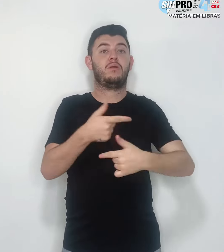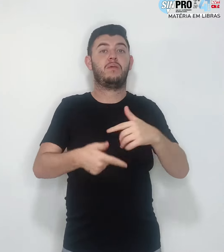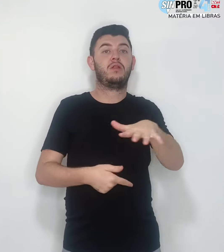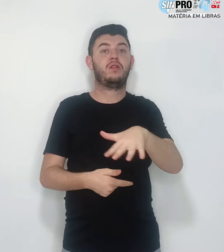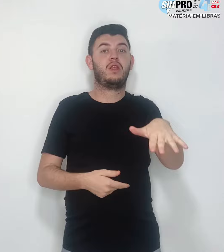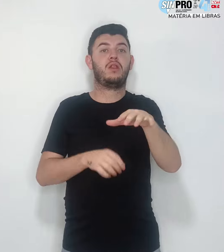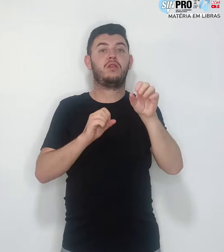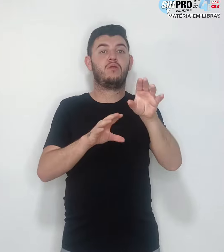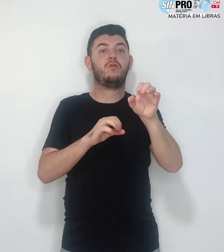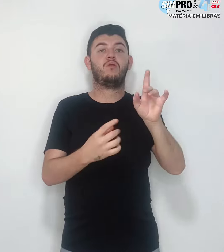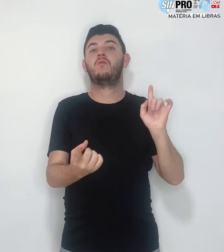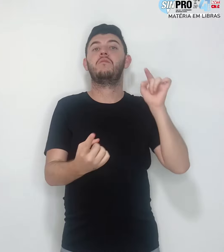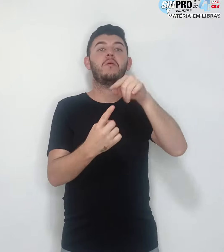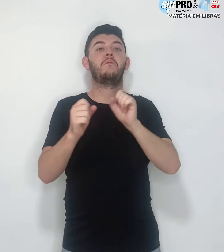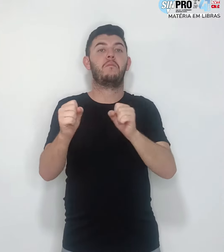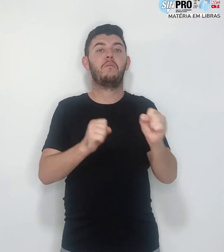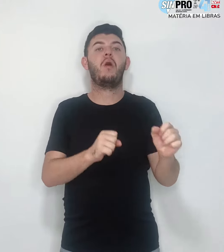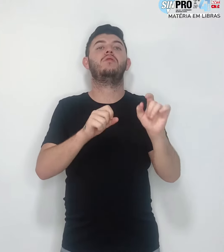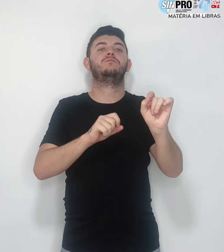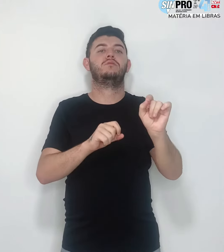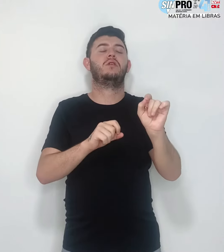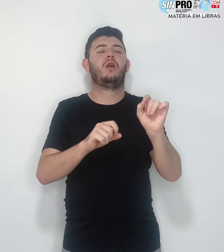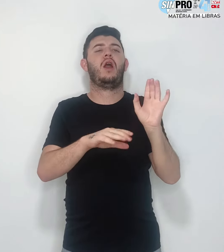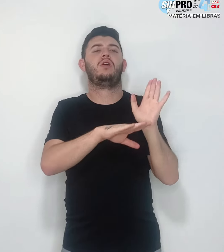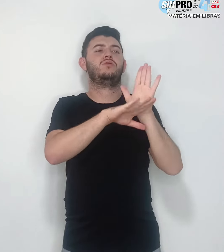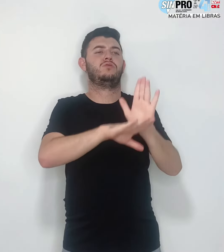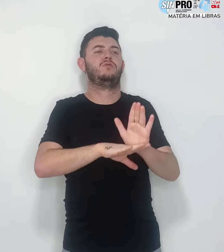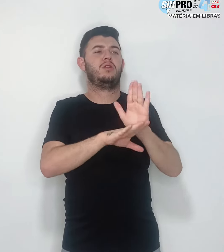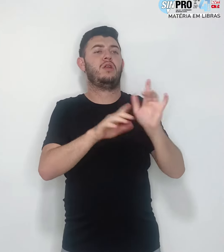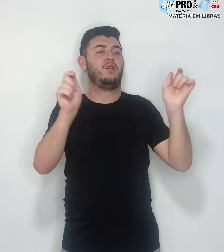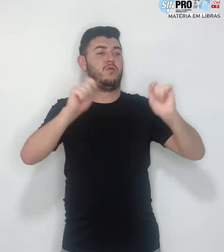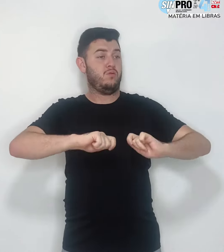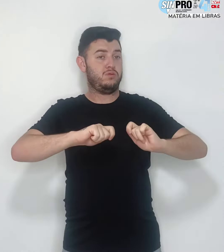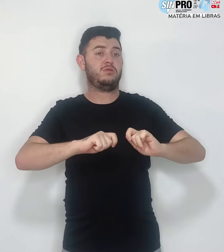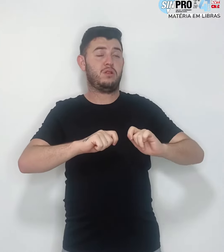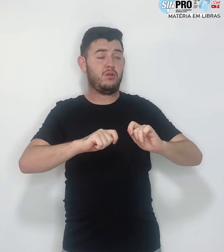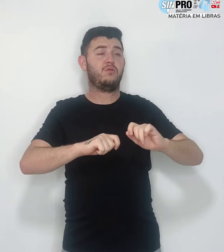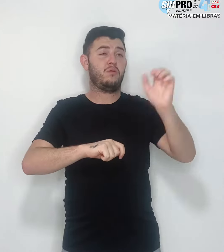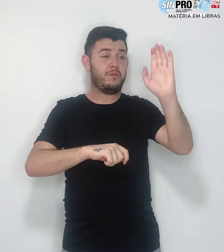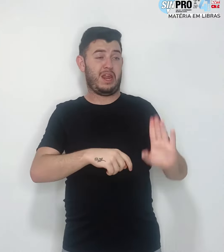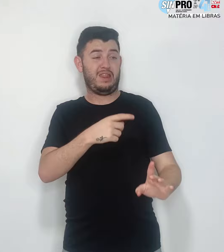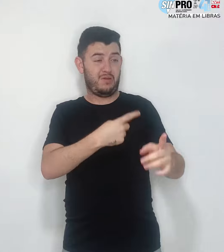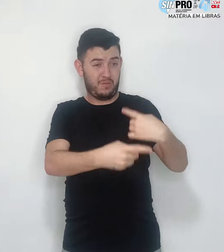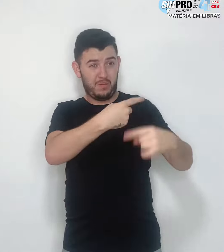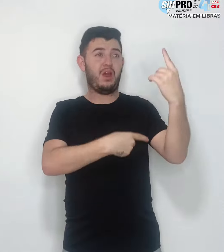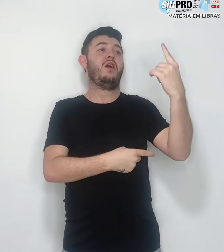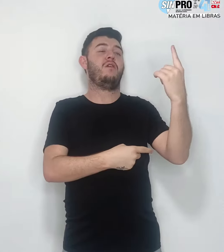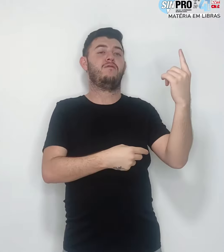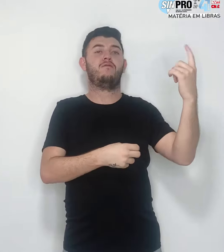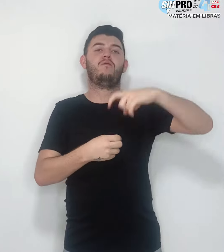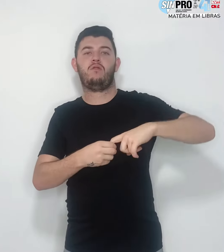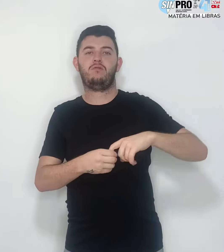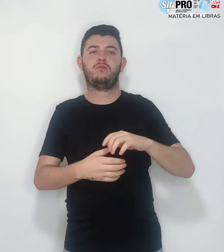Alertou. No início da apresentação, Lisboa desabafou sobre a maneira